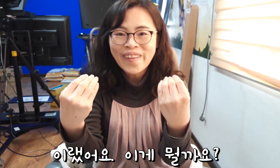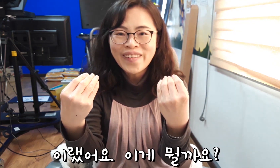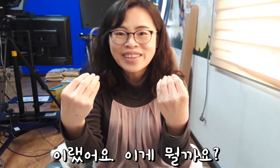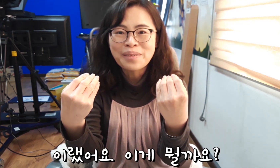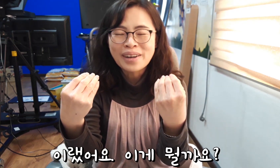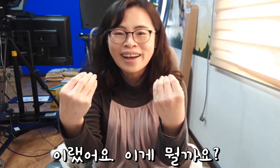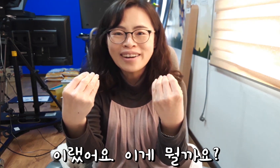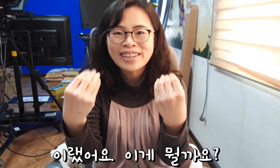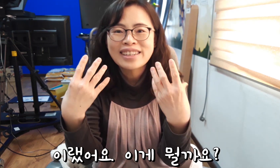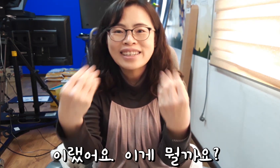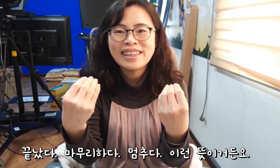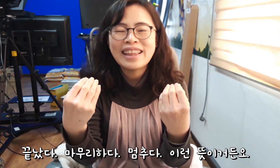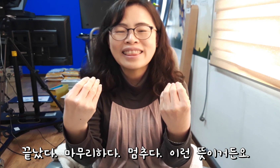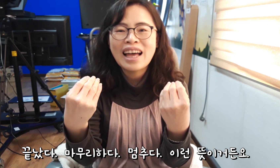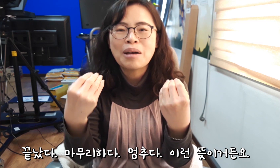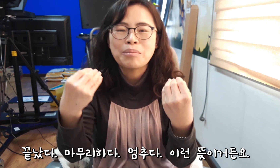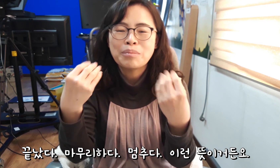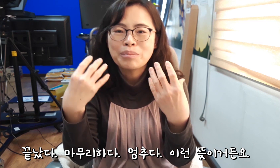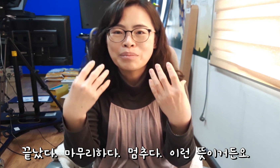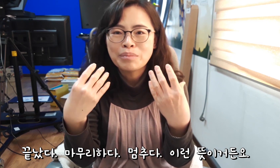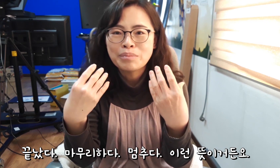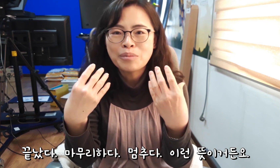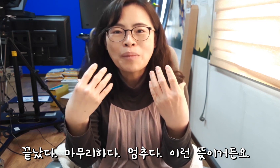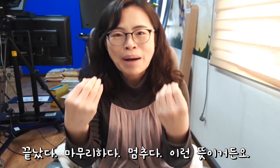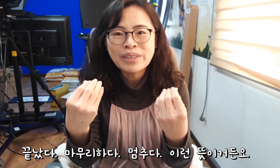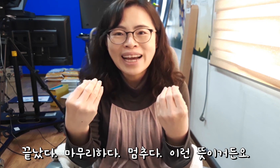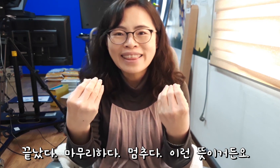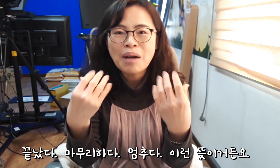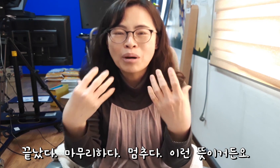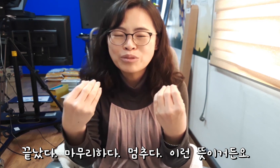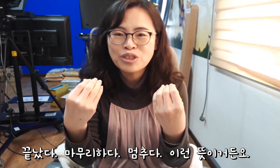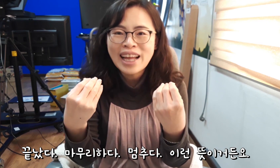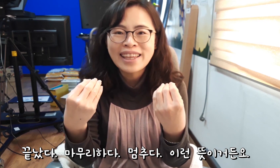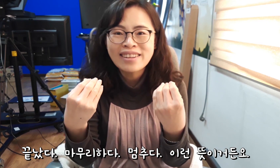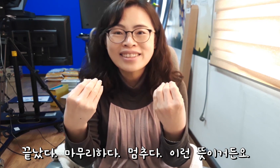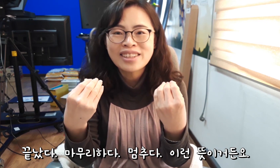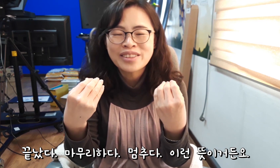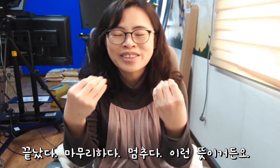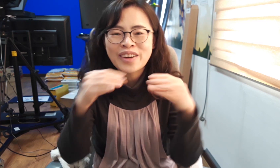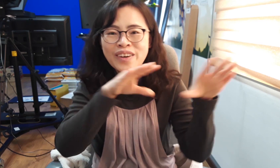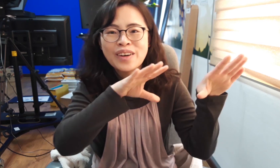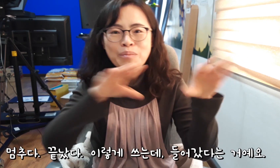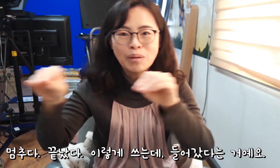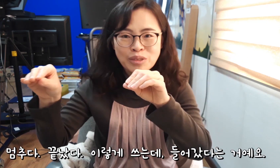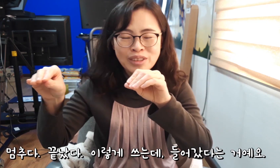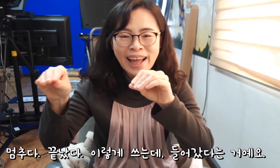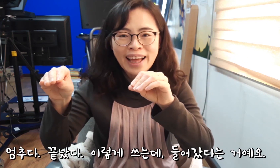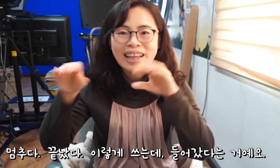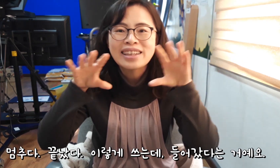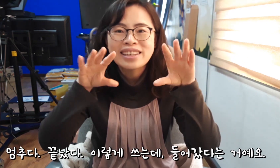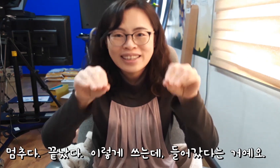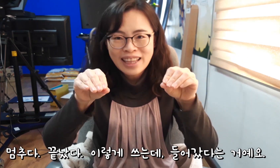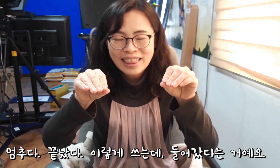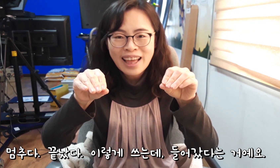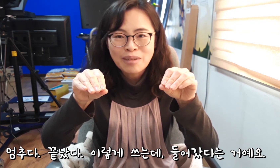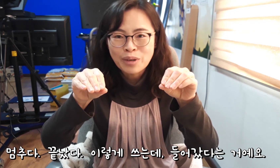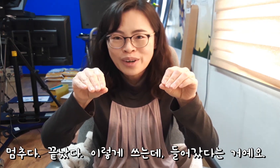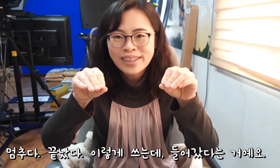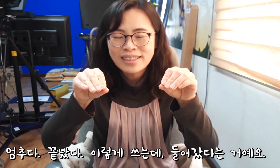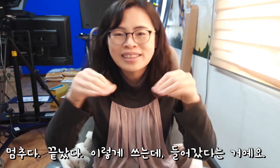이게 뭘까요? 끝났다, 뭐 마무리하다, 멈추다 이런 뜻이거든요. 멈추다, 끝났다 뭐 이렇게 쓰는데